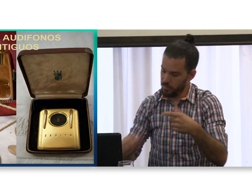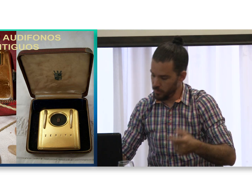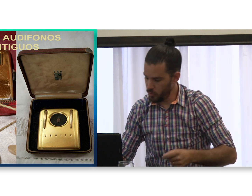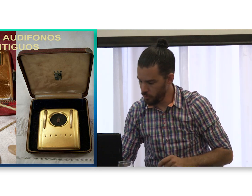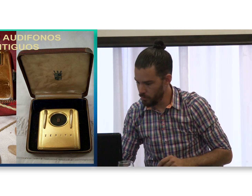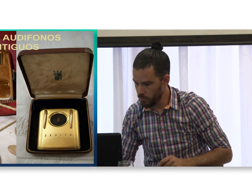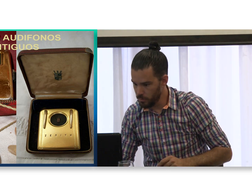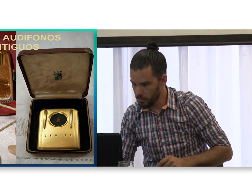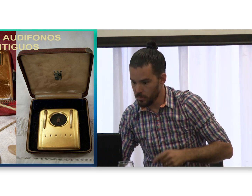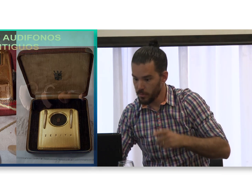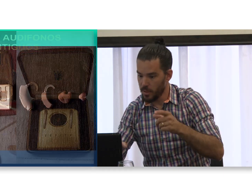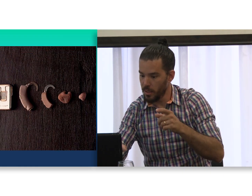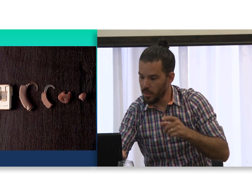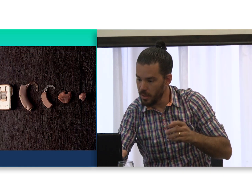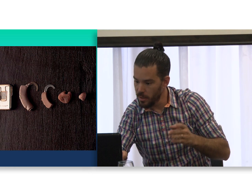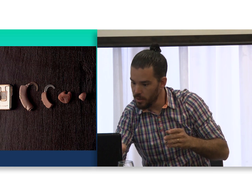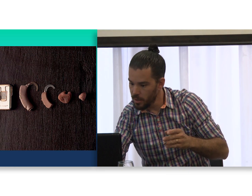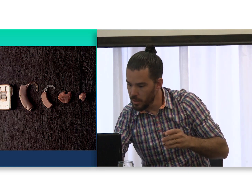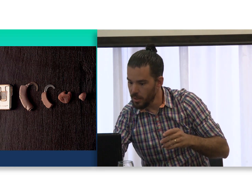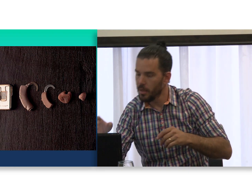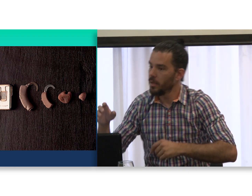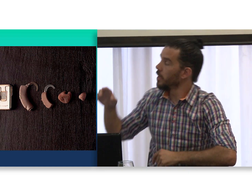Después, con el tiempo, fue cambiando.